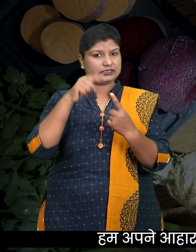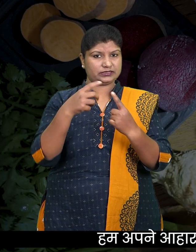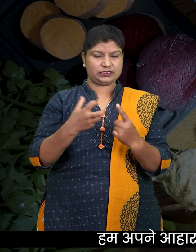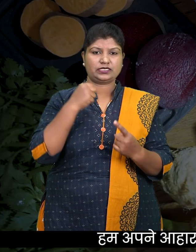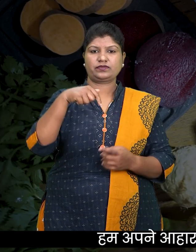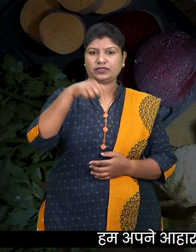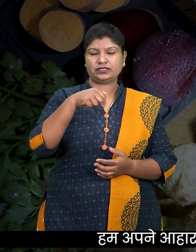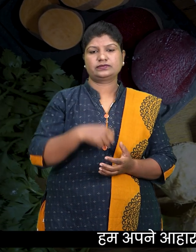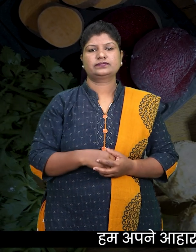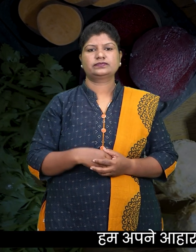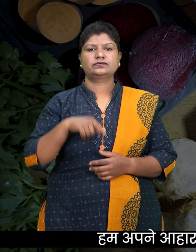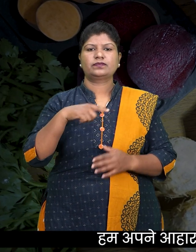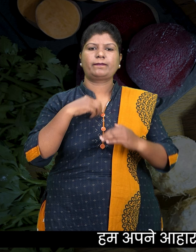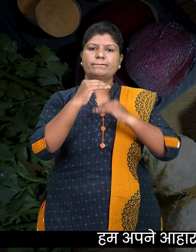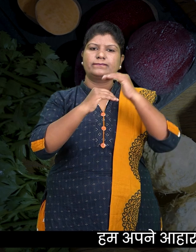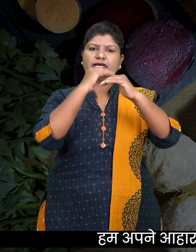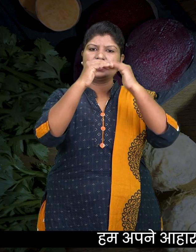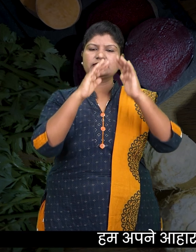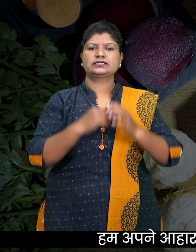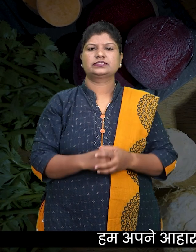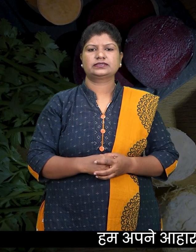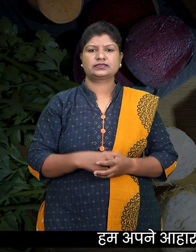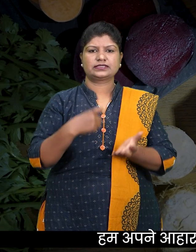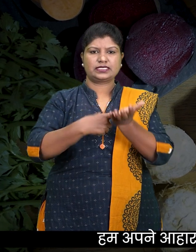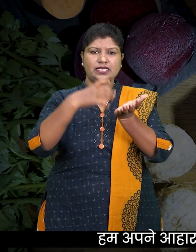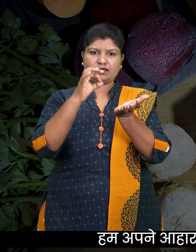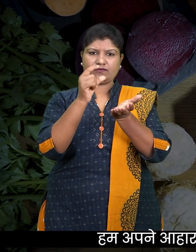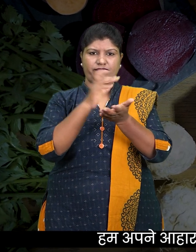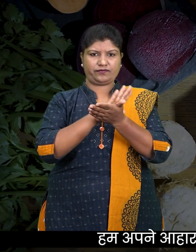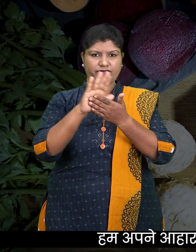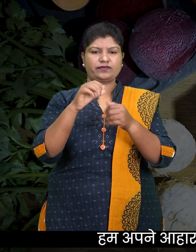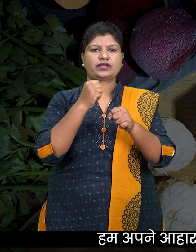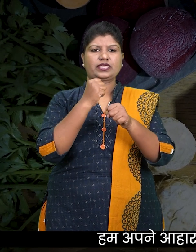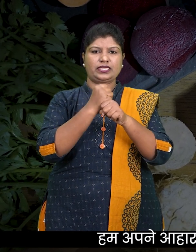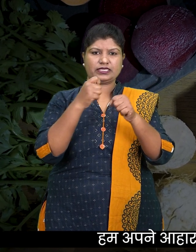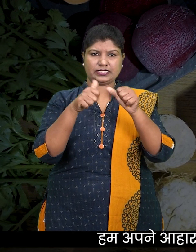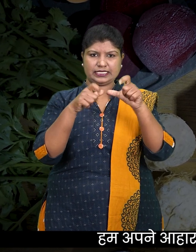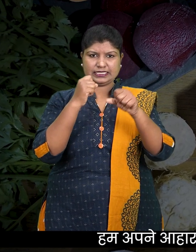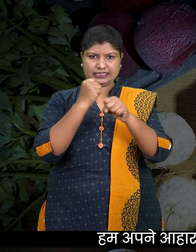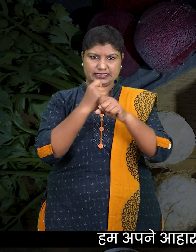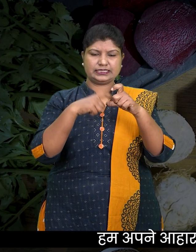हम अपने आहार में रेशे की मात्रा बढ़ाकर इसे प्राप्त कर सकते हैं।